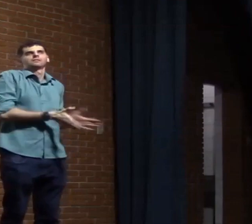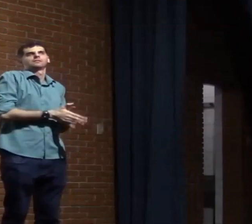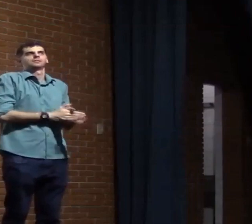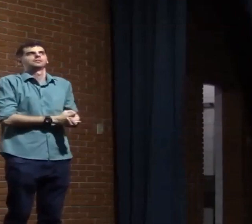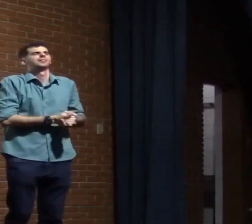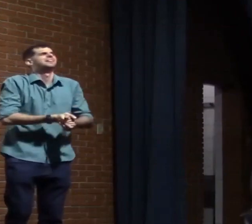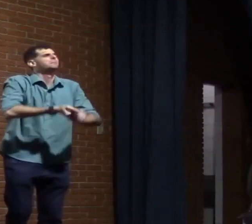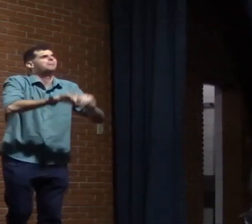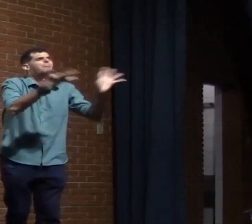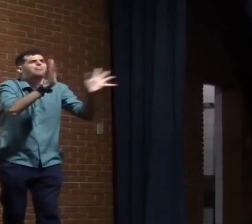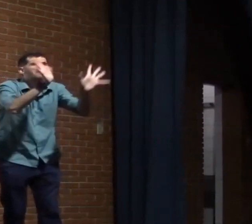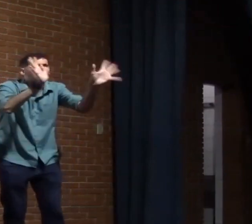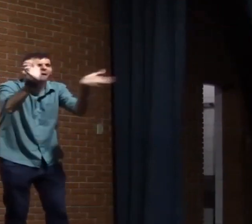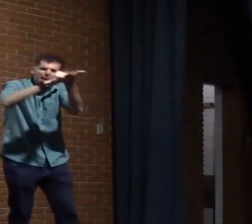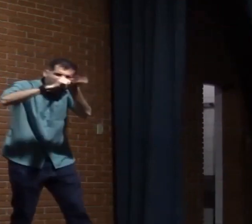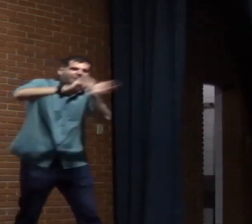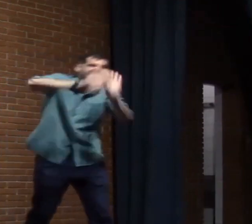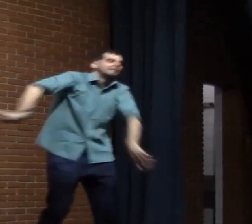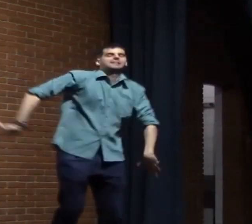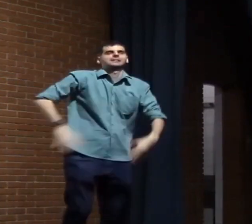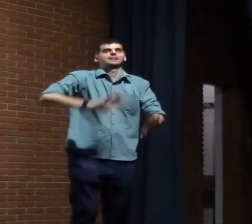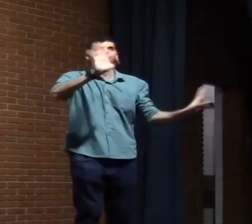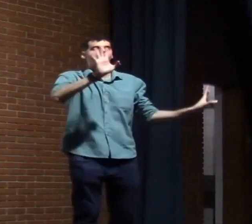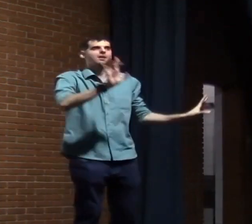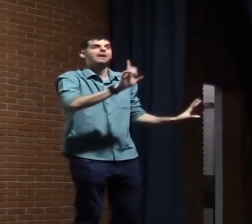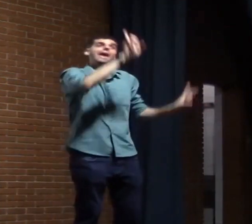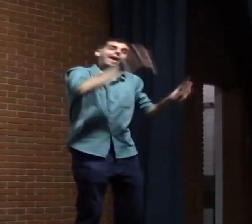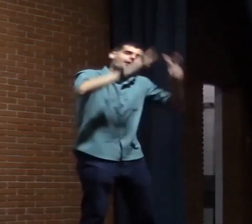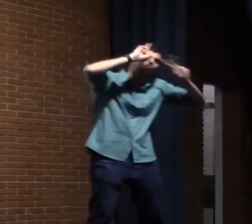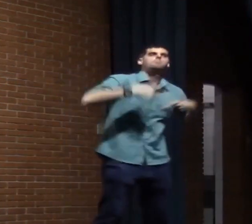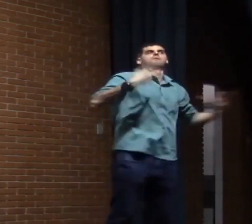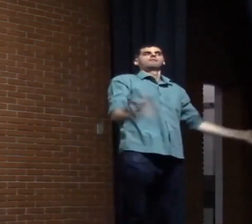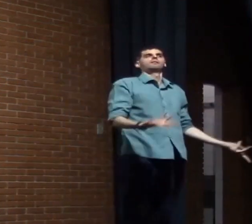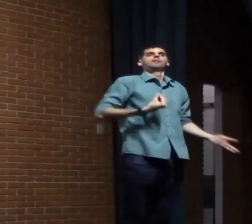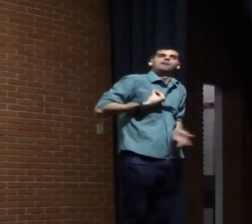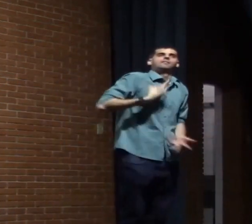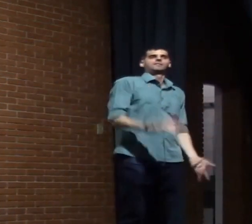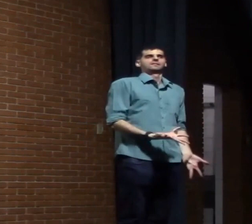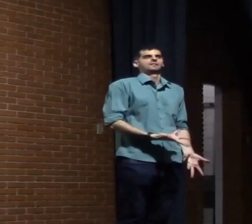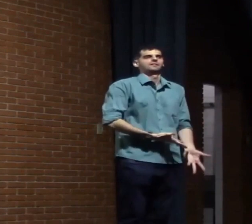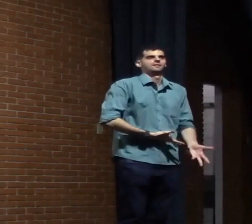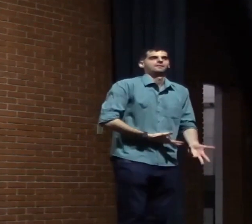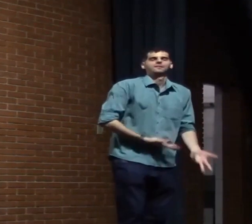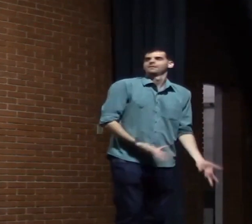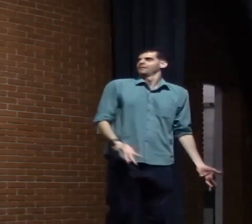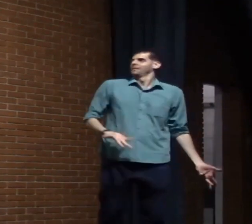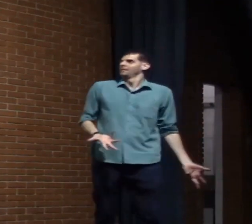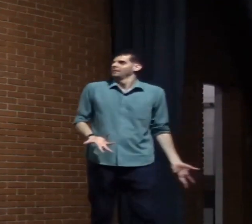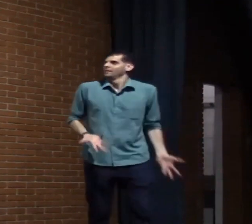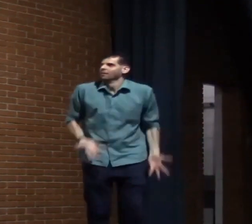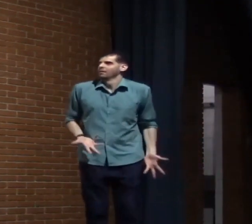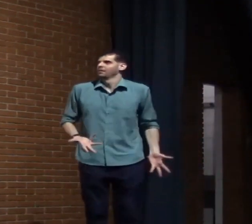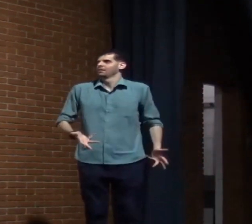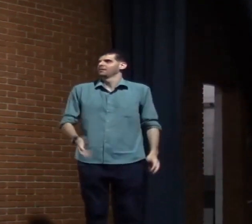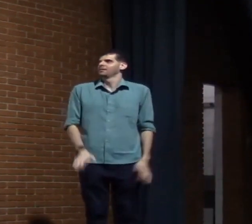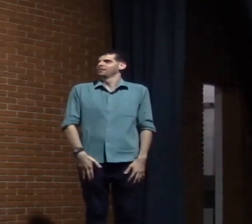sujeito surdo, que pena. Mas não é isso que o surdo quer, não é essa a situação. O surdo não quer isso, o surdo quer ser visto como um ser humano,